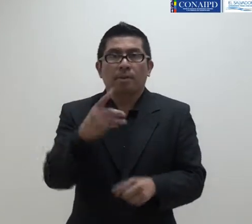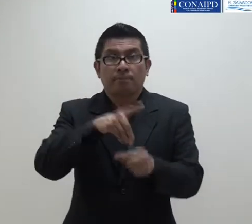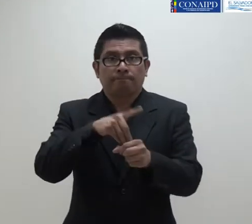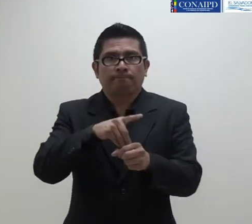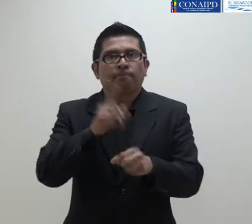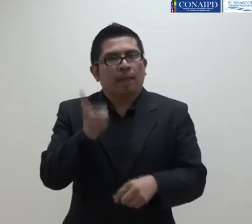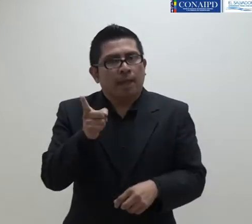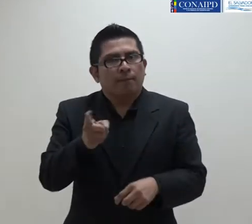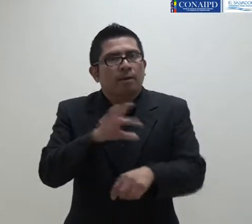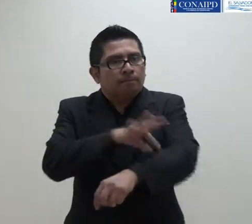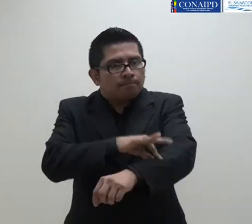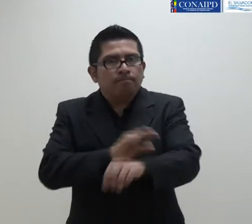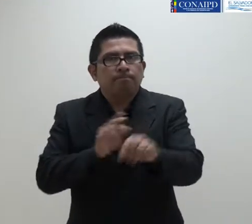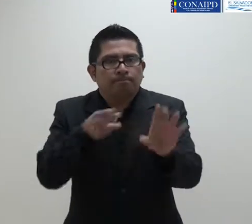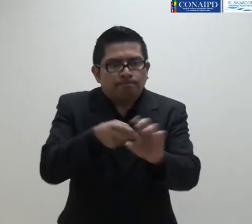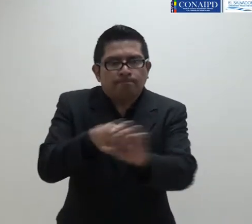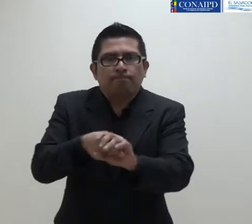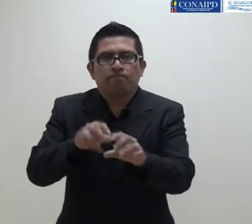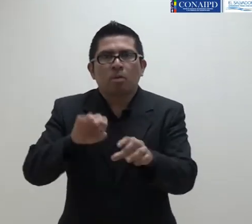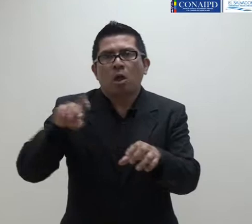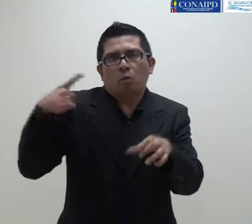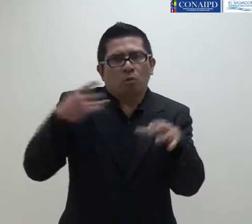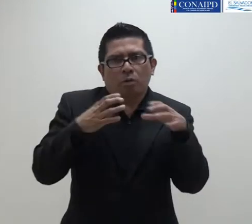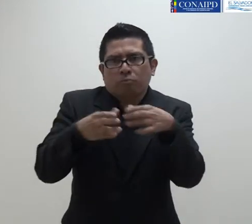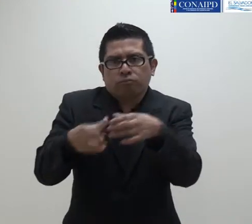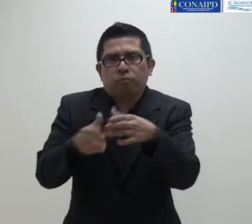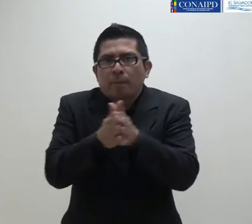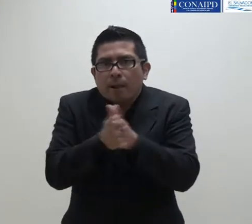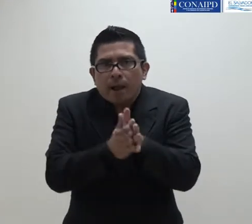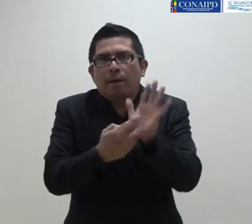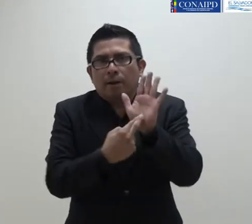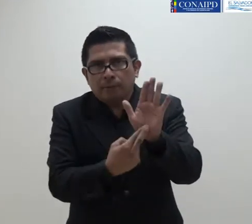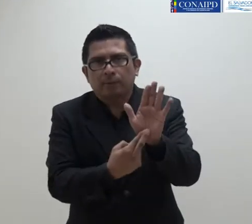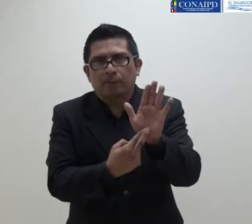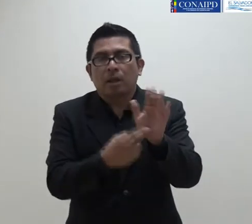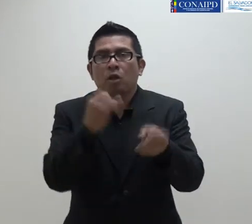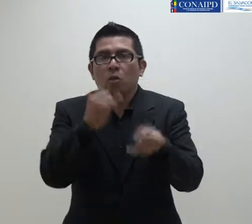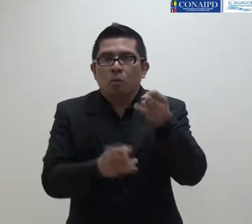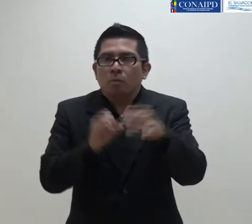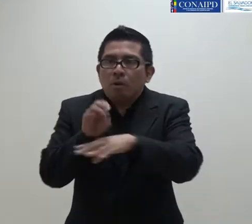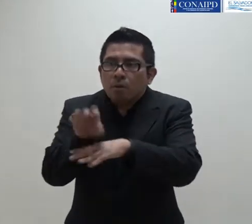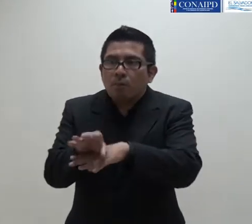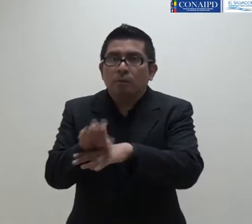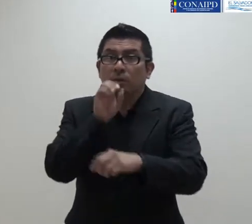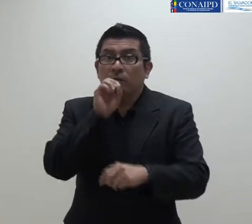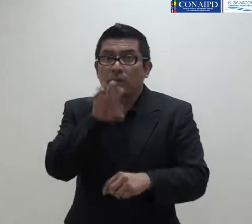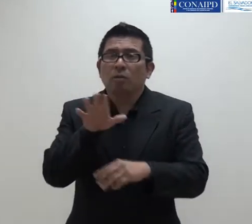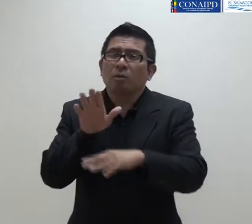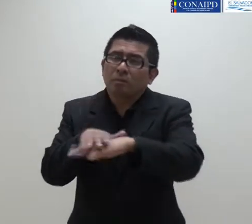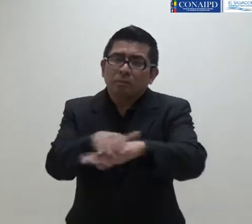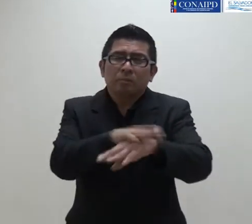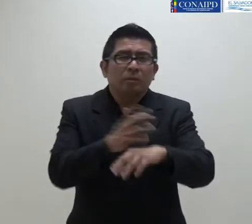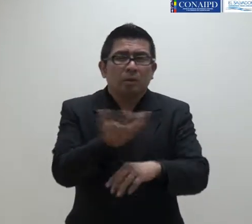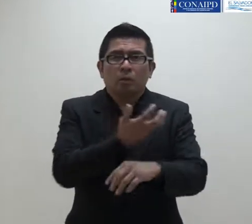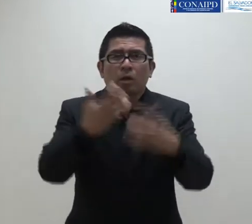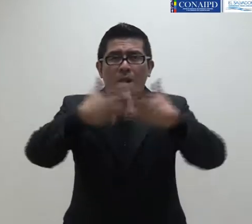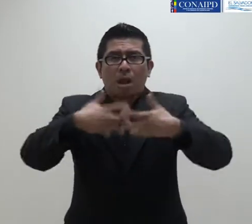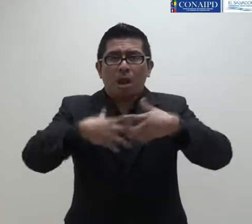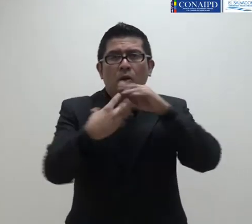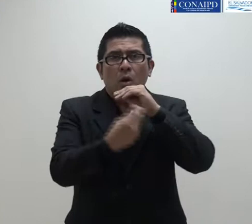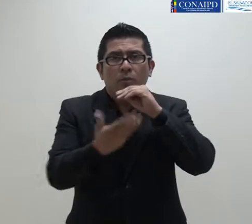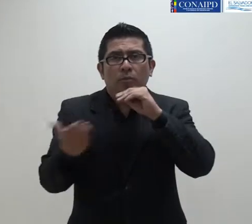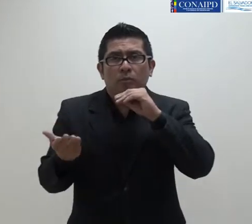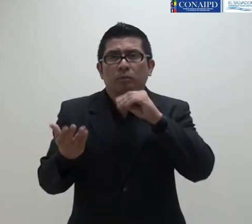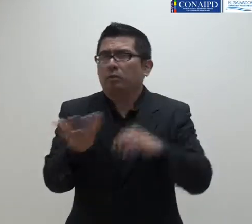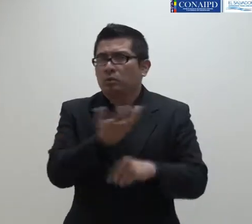discapacidad participen en las juntas y estructuras que representan sus intereses y finalizó sus observaciones haciendo un llamado a los medios de comunicación